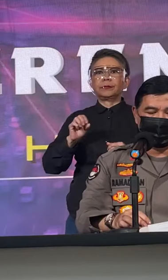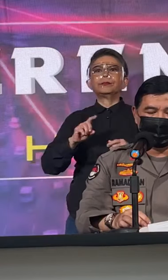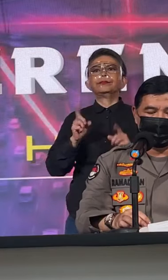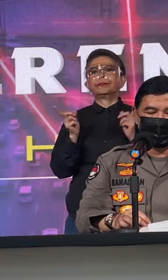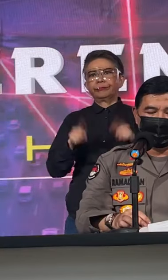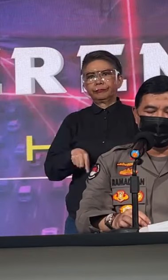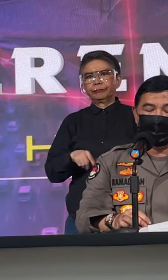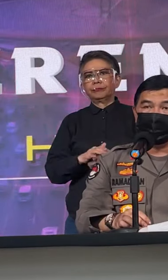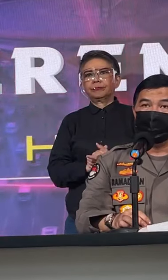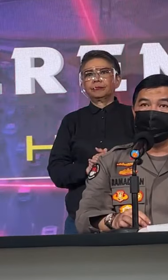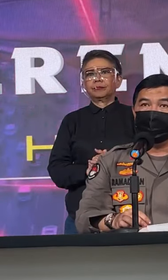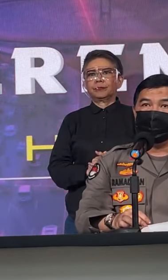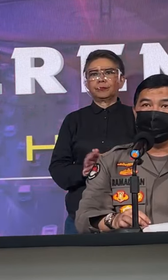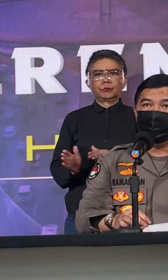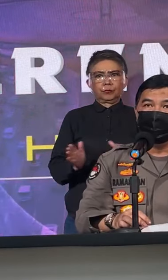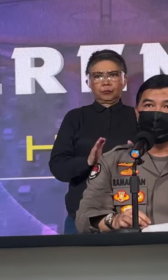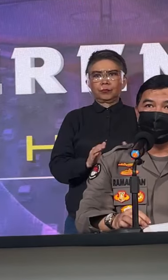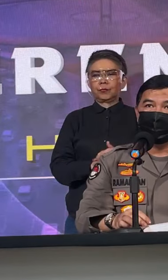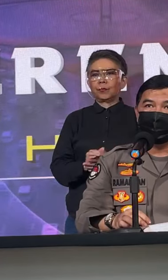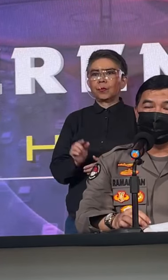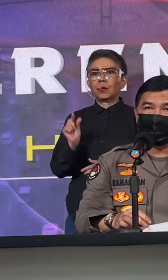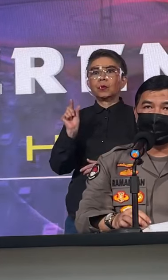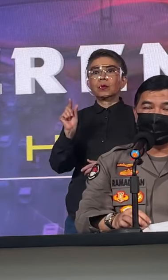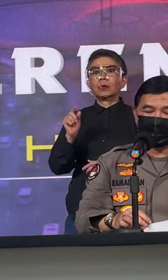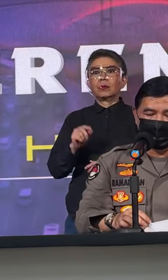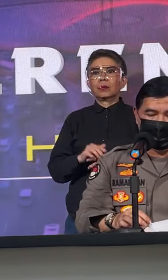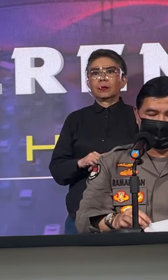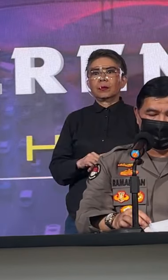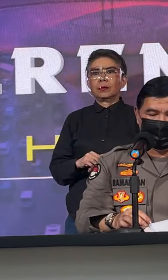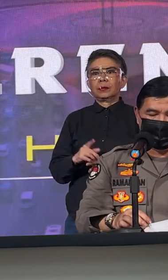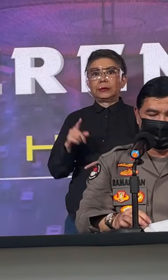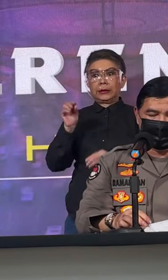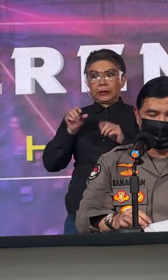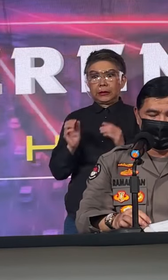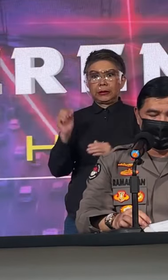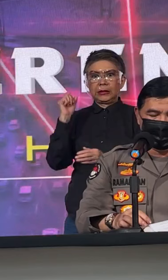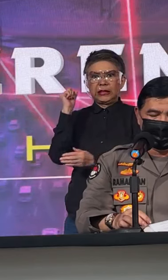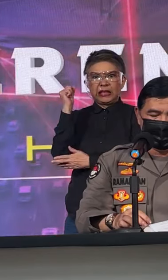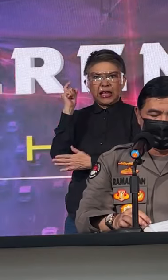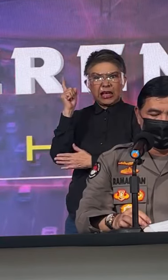kejadian. Kemudian untuk tren kejahatan